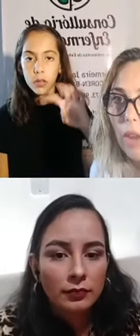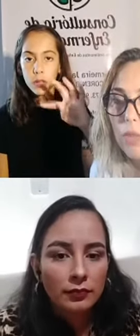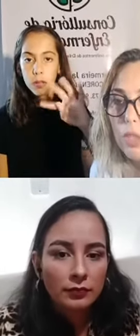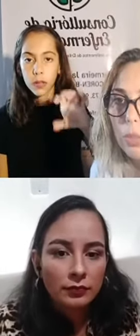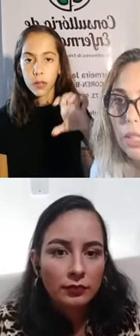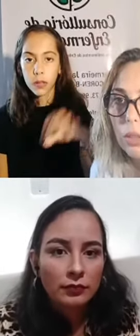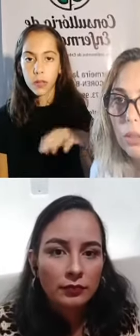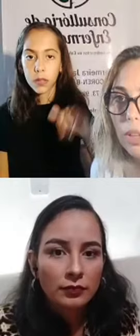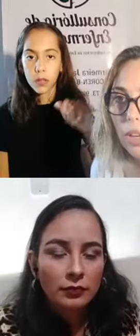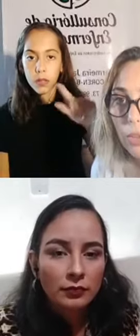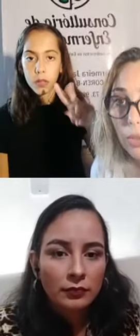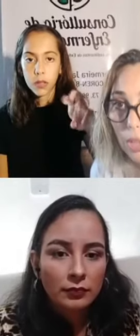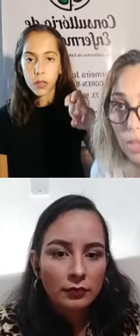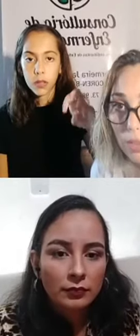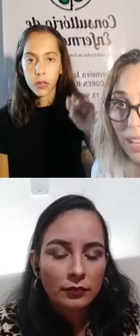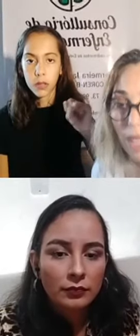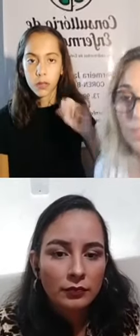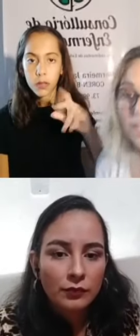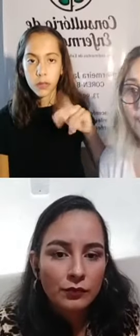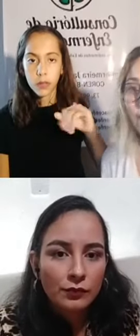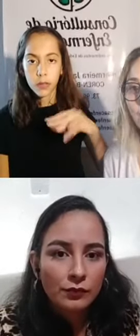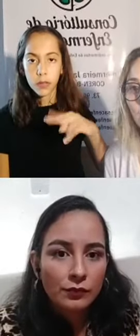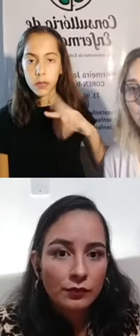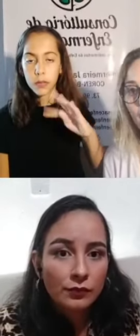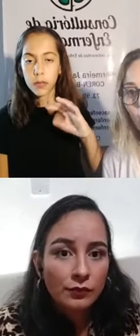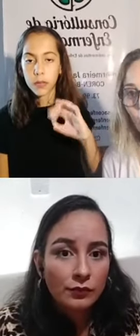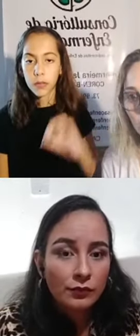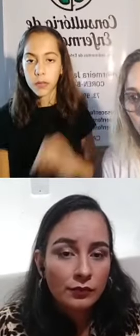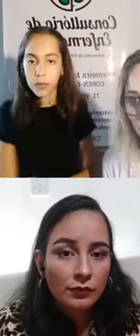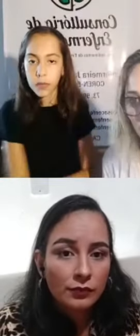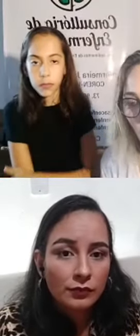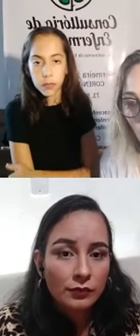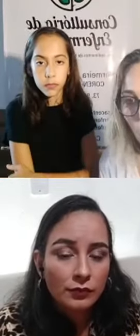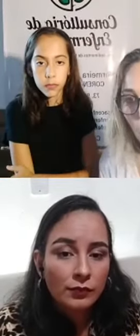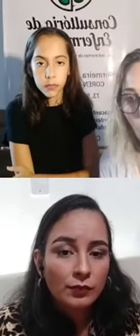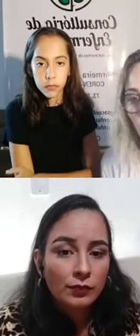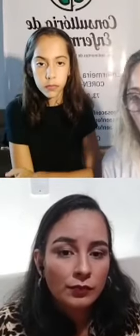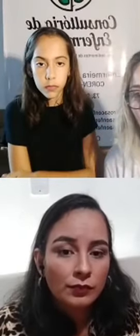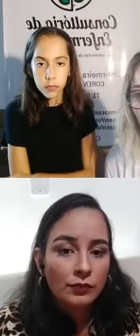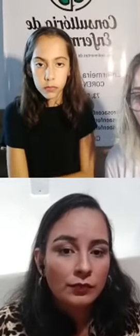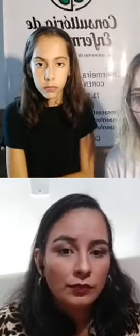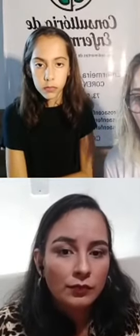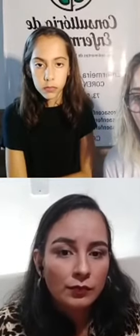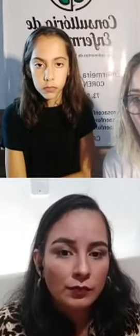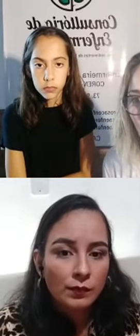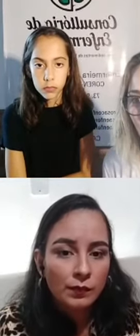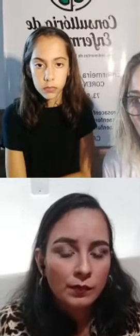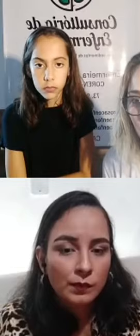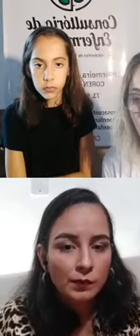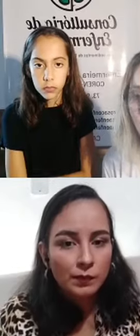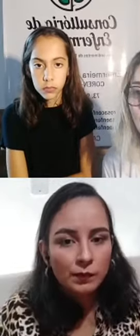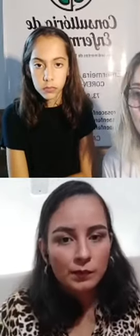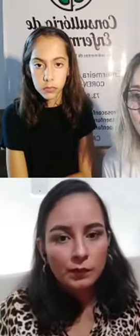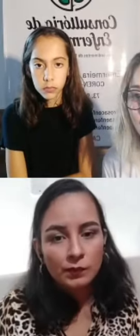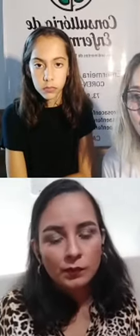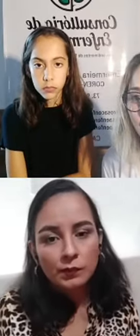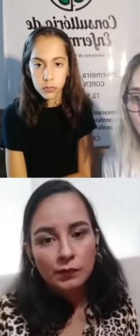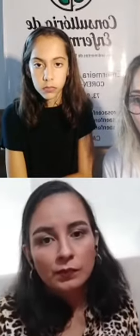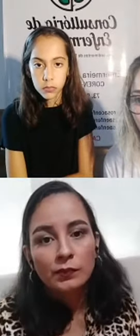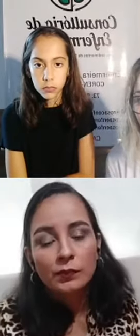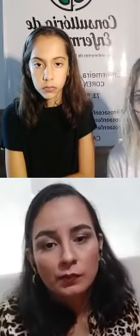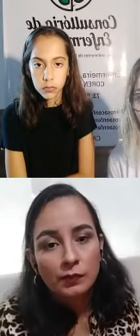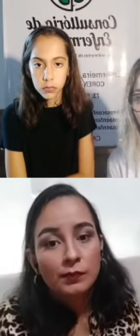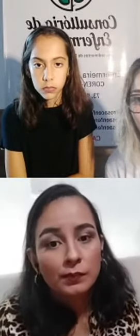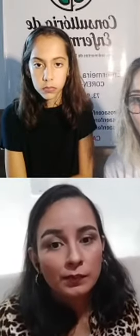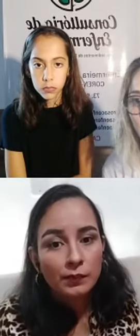Elizabeth Alves Pinto. Foi o que nós falamos, né, Darluce? Você colocou a sua opinião referente à vacina, né?